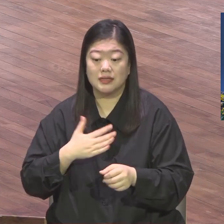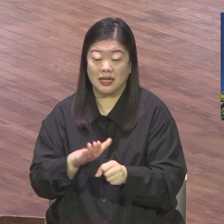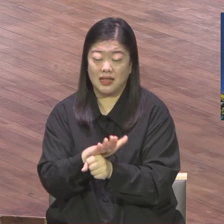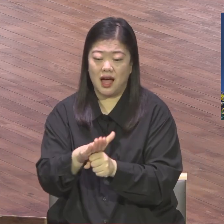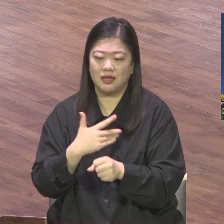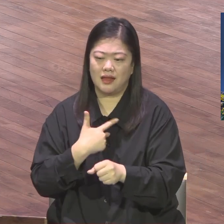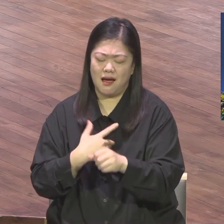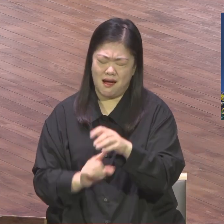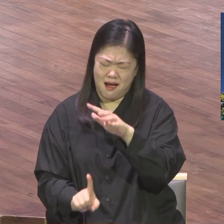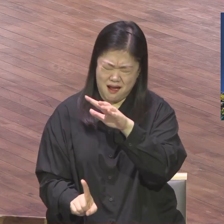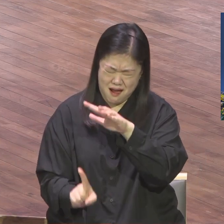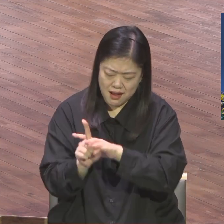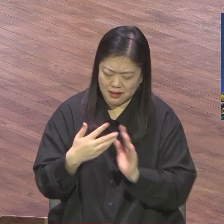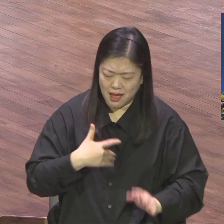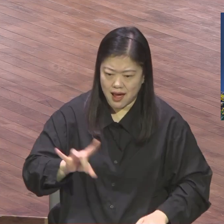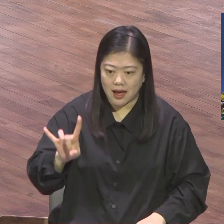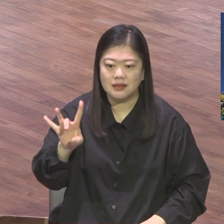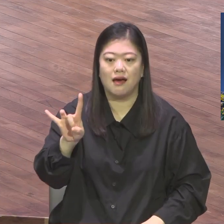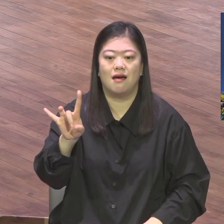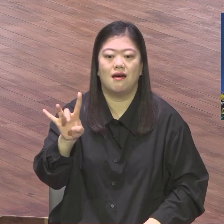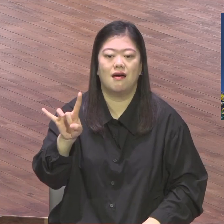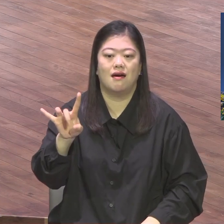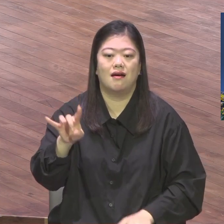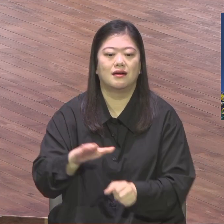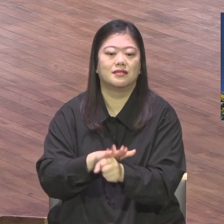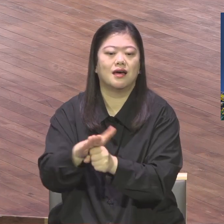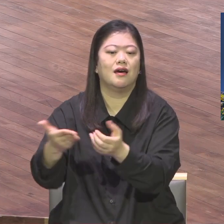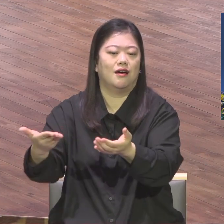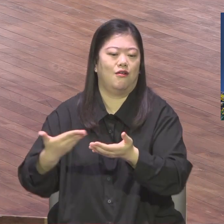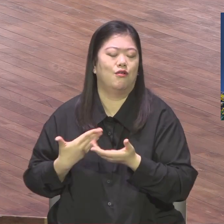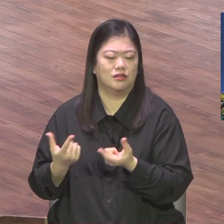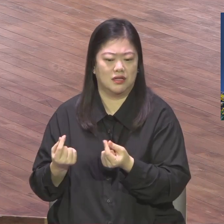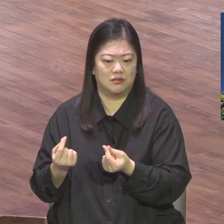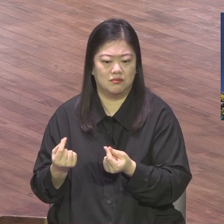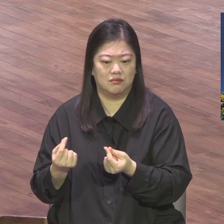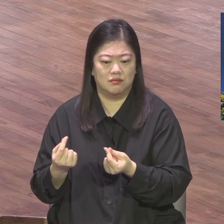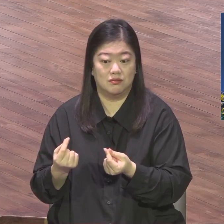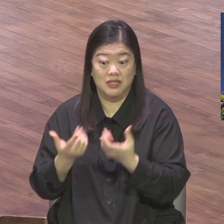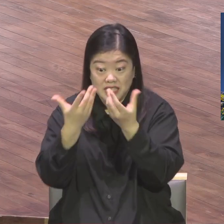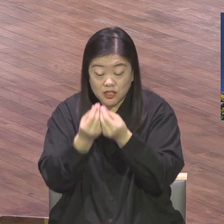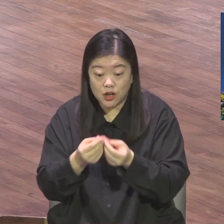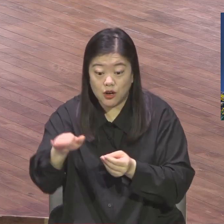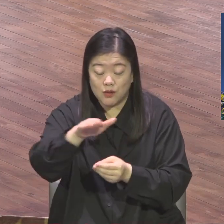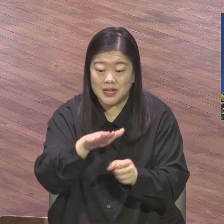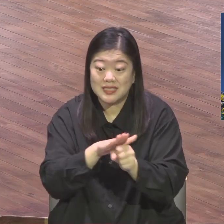없는 것처럼 나를 사랑하신다. 사랑할 사람이 나밖에 없는 것처럼